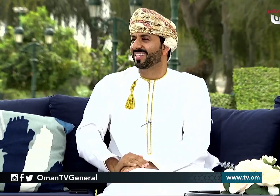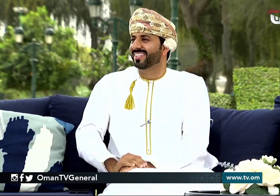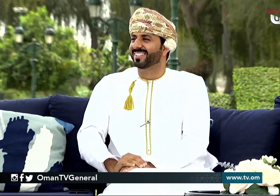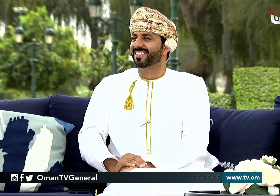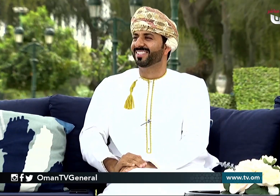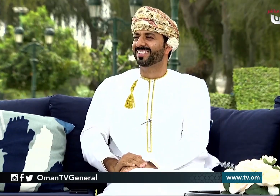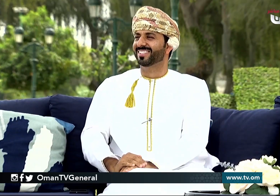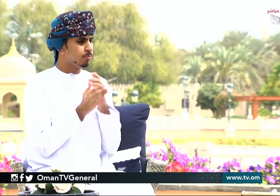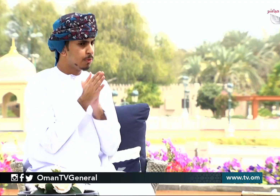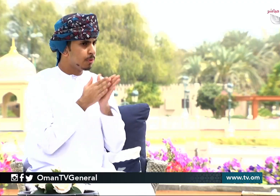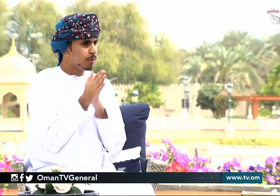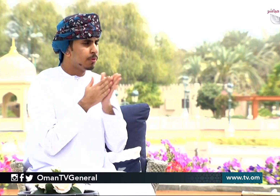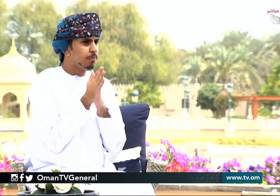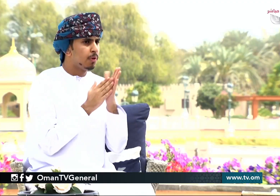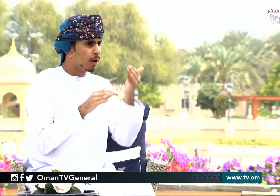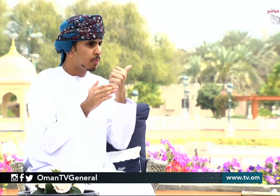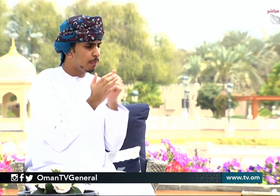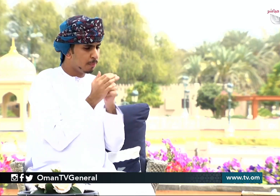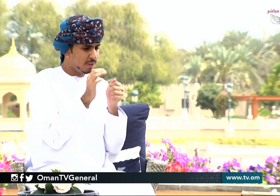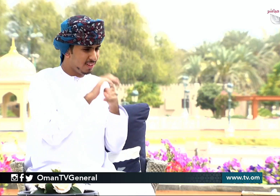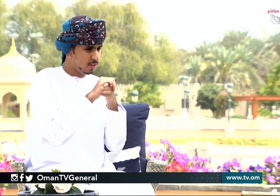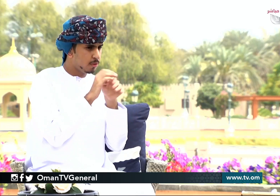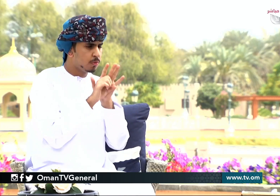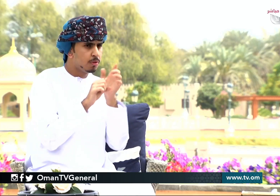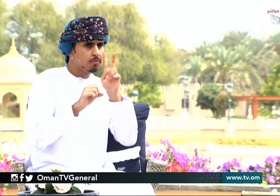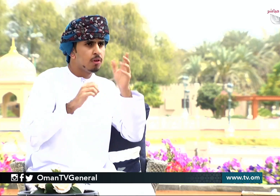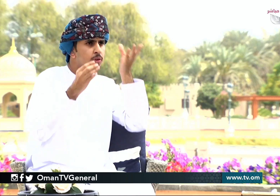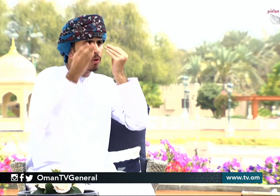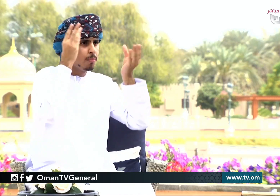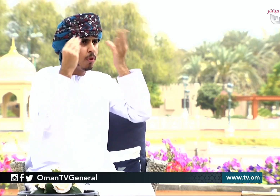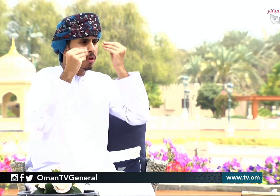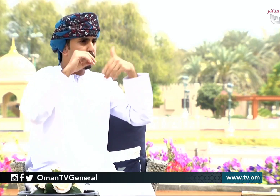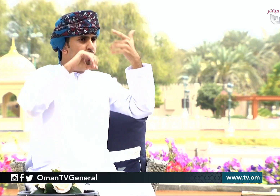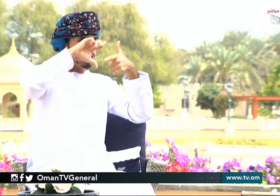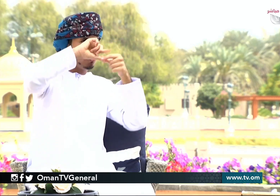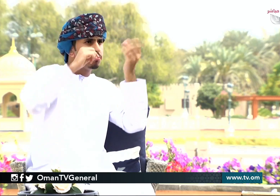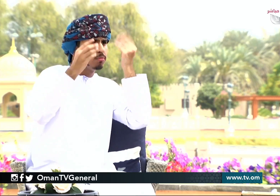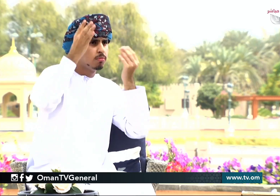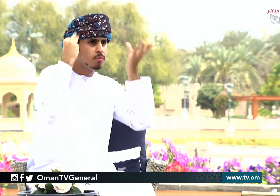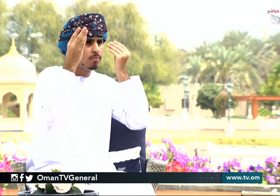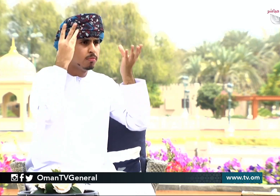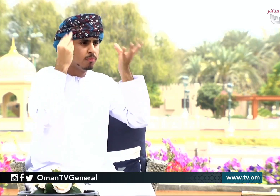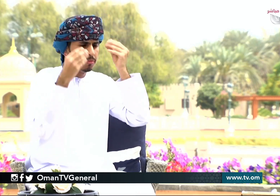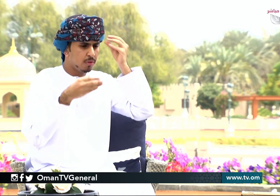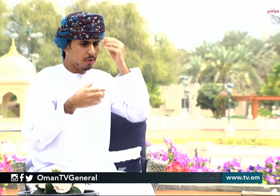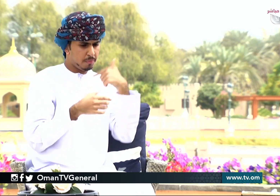الإعلام؟ اخترت هذا التخصص أو هذا المجال في كان في فترة في جائحة كورونا، كنت أثقف نفسي في